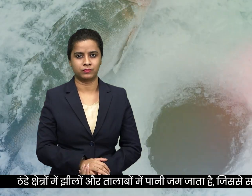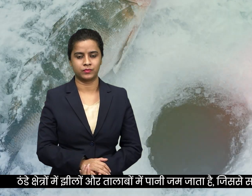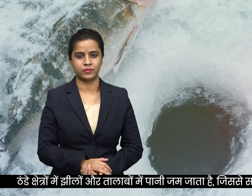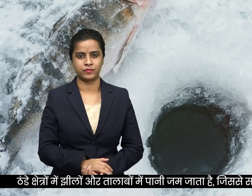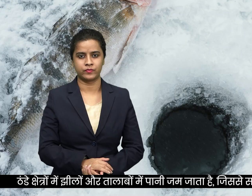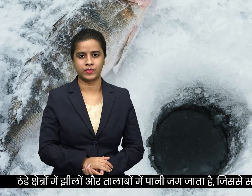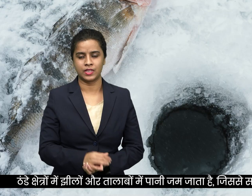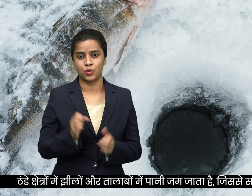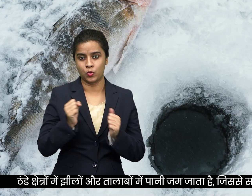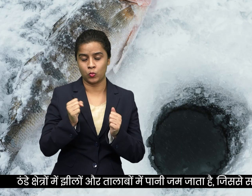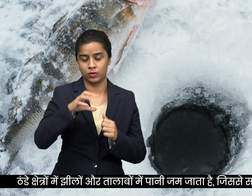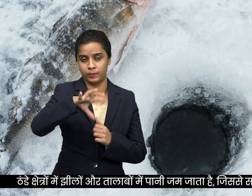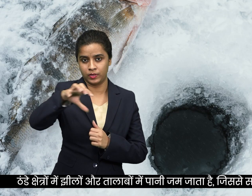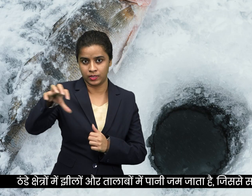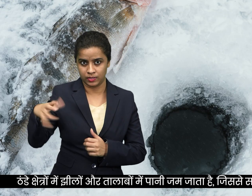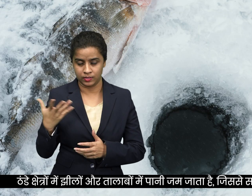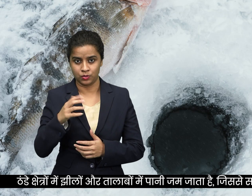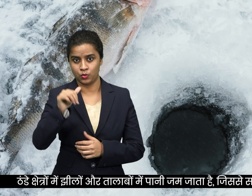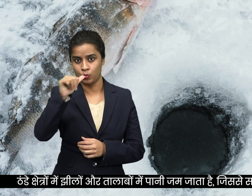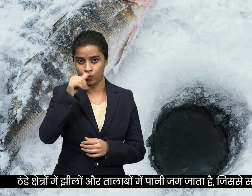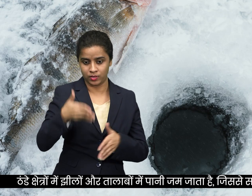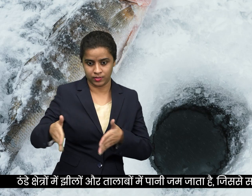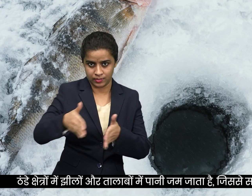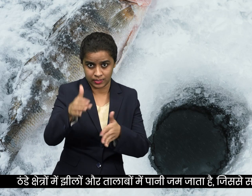ठंडे क्षेत्रों में झीलों और तालाबों में पानी जम जाता है,